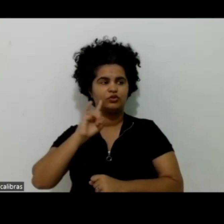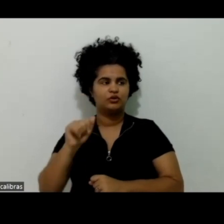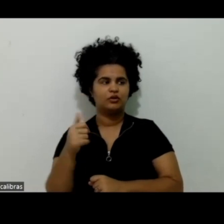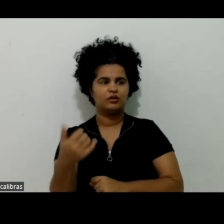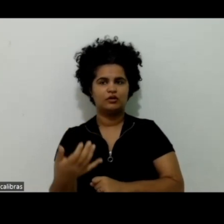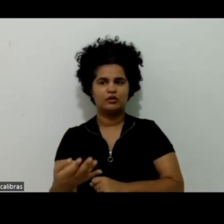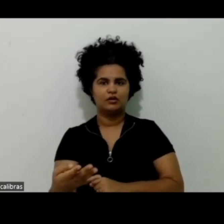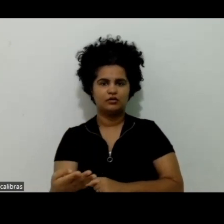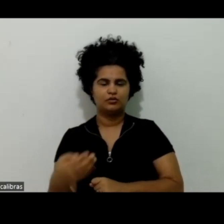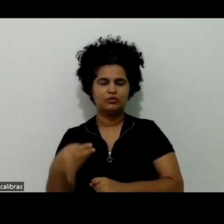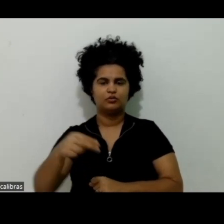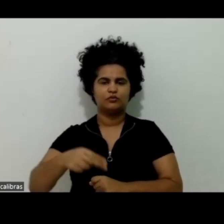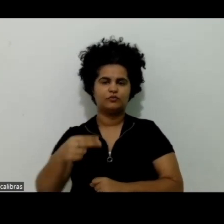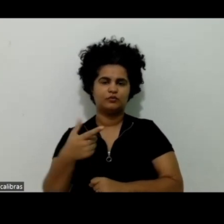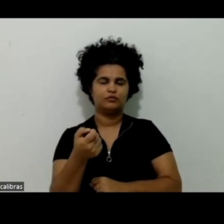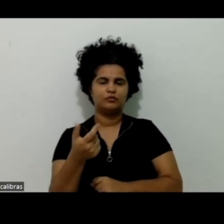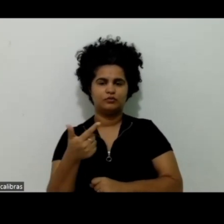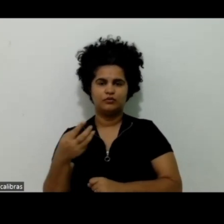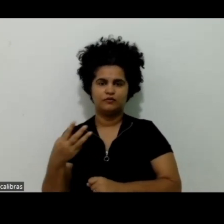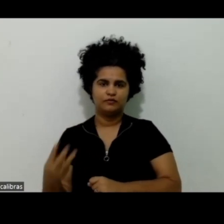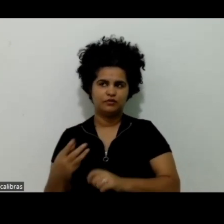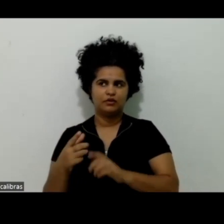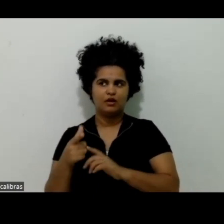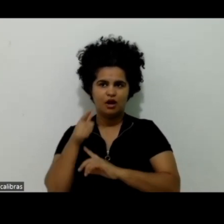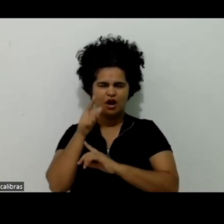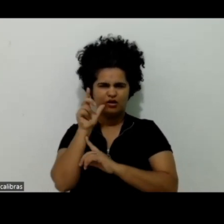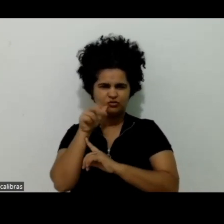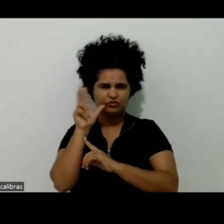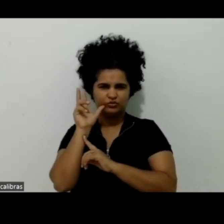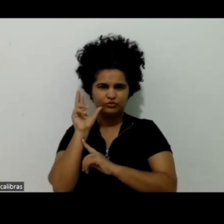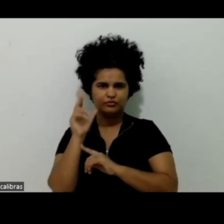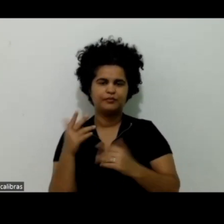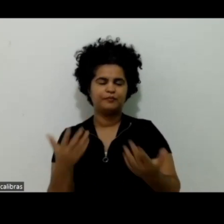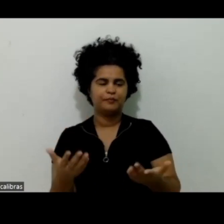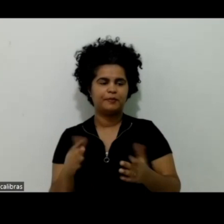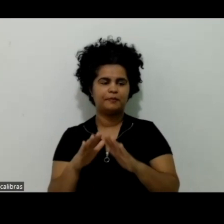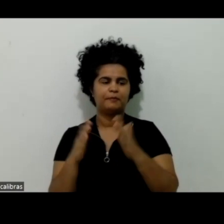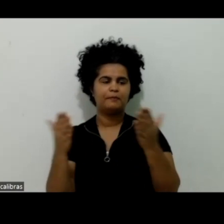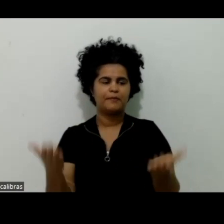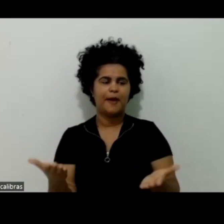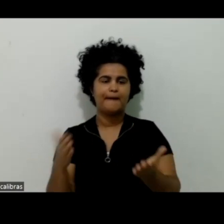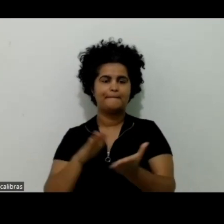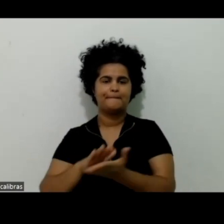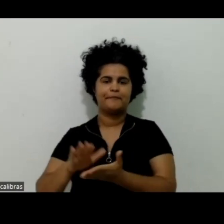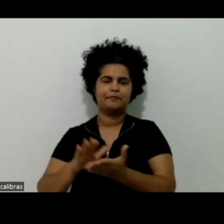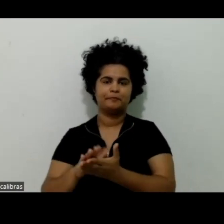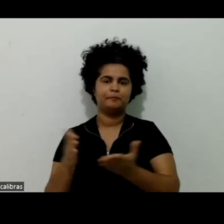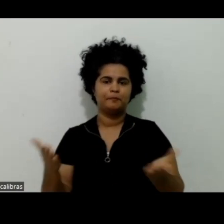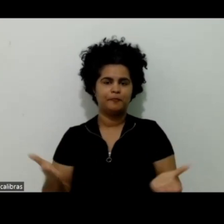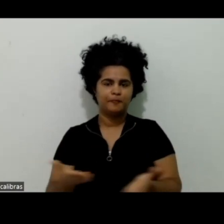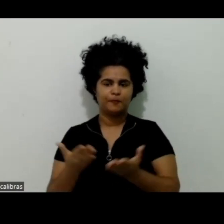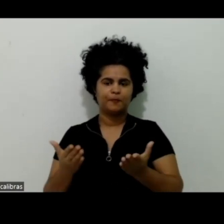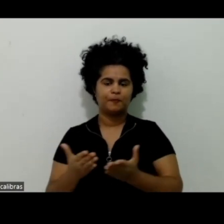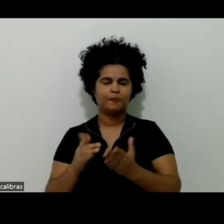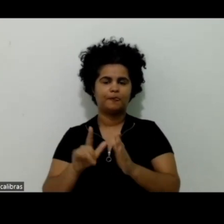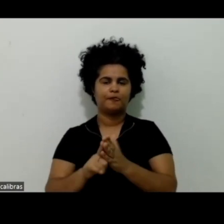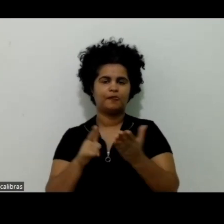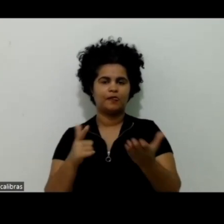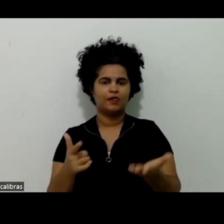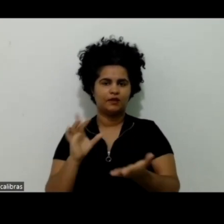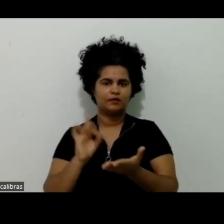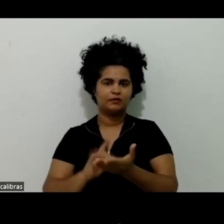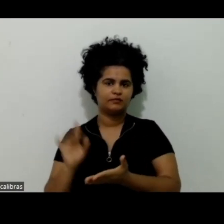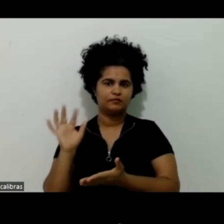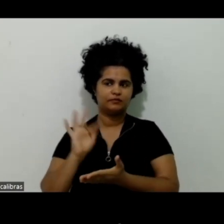14 de novembro de 2023, ou seja, de anteontem, né, mas que foi publicada hoje, saiu hoje no Diário Oficial da União, que estabelece as